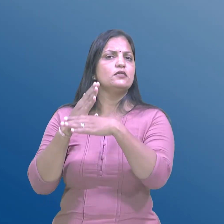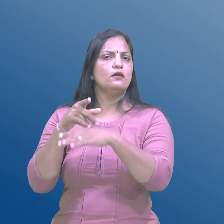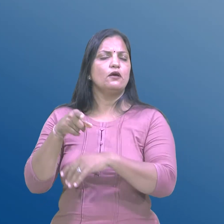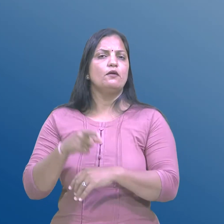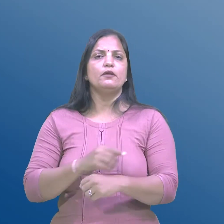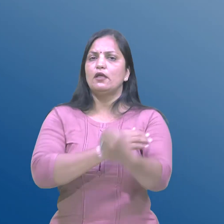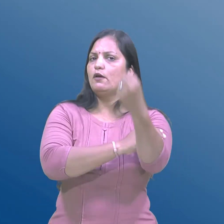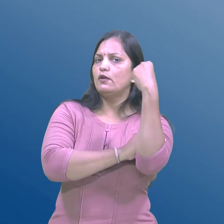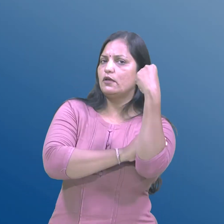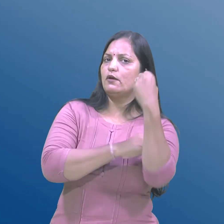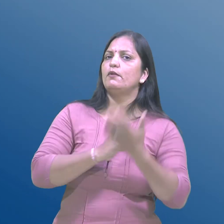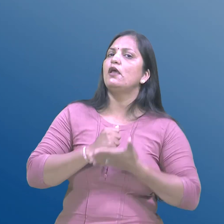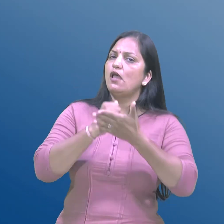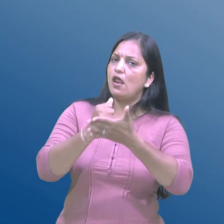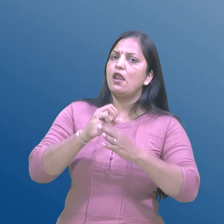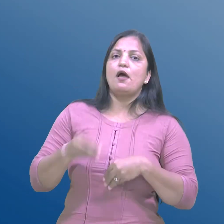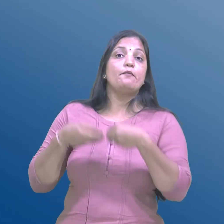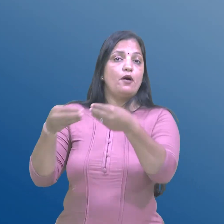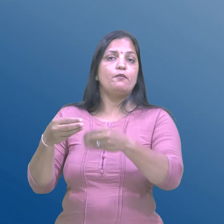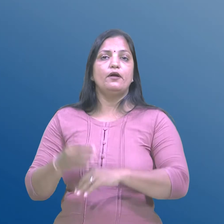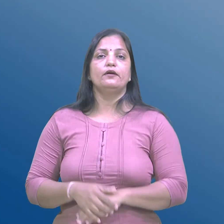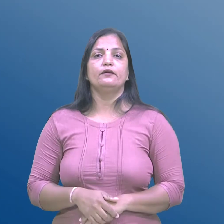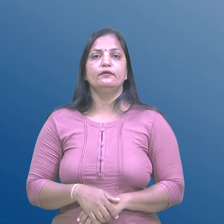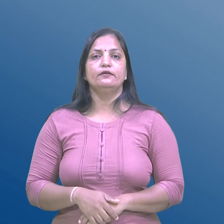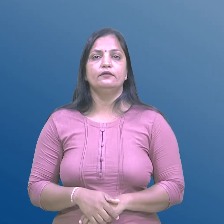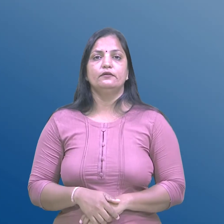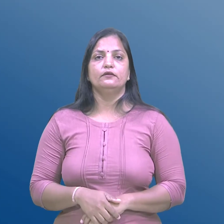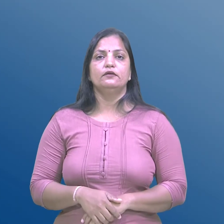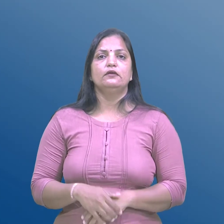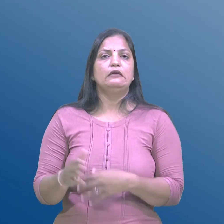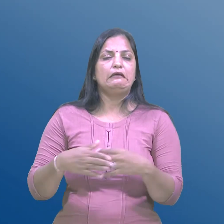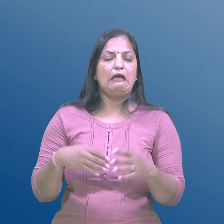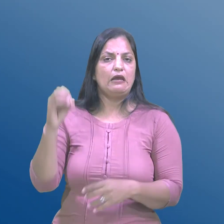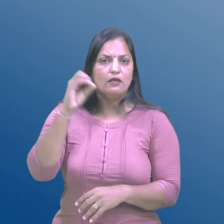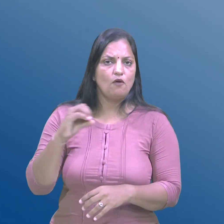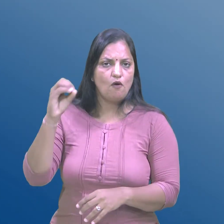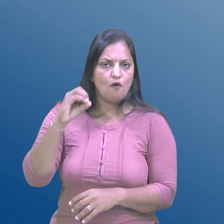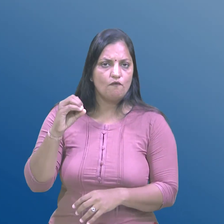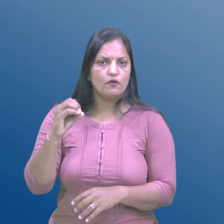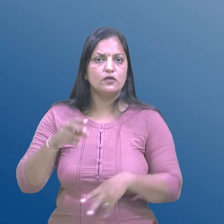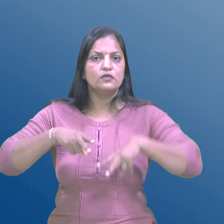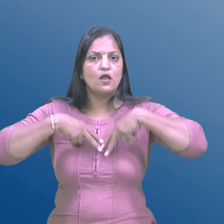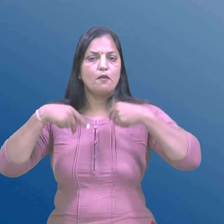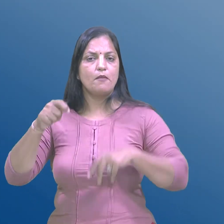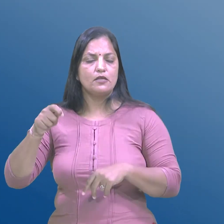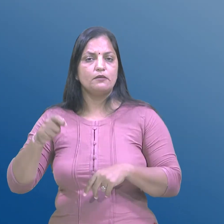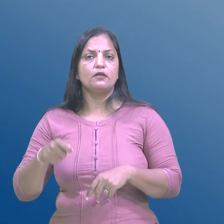અને મદદ પૂરી પાડવા માટે તાબા હેઠળના એક્ઝિક્યુટિવ મેજિસ્ટ્રેટની વિગતો આપવા.